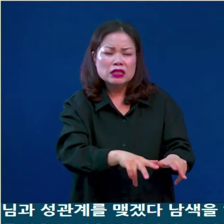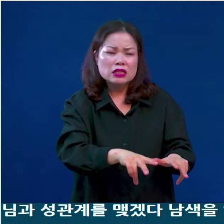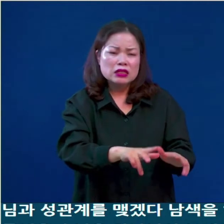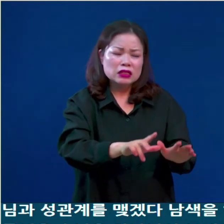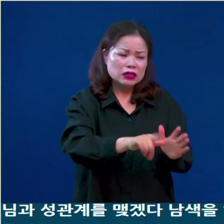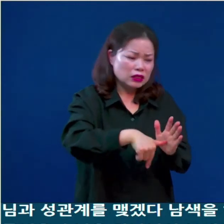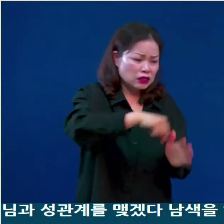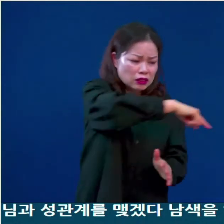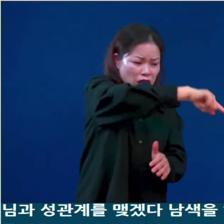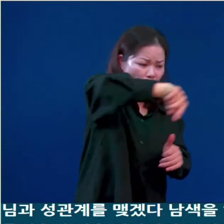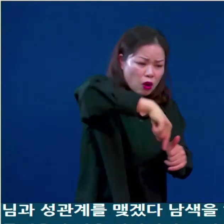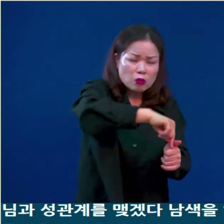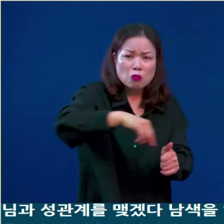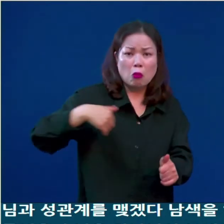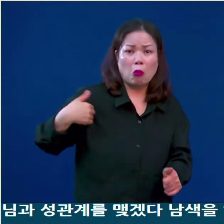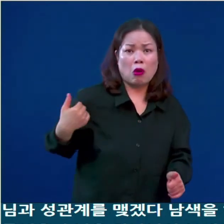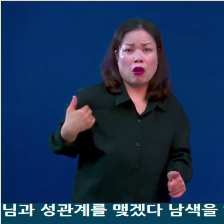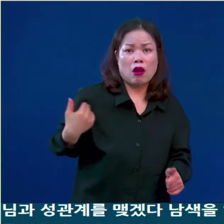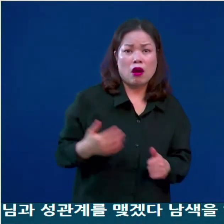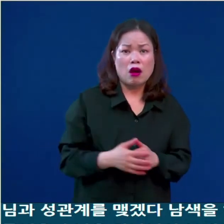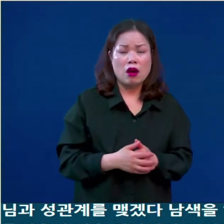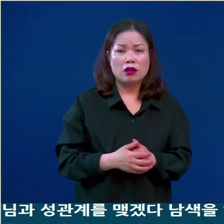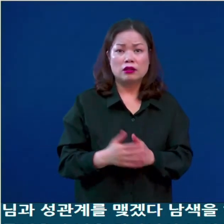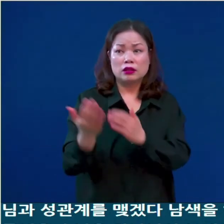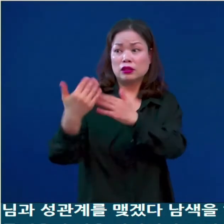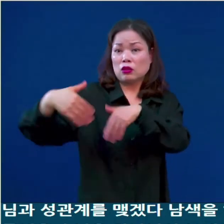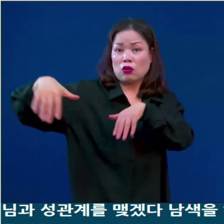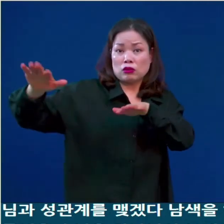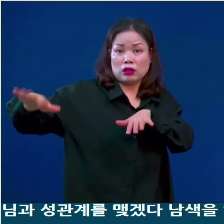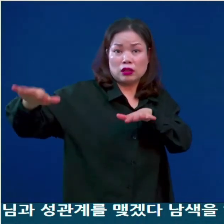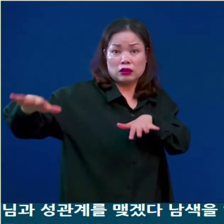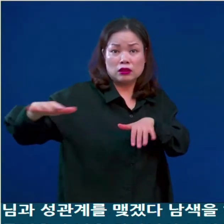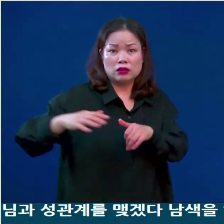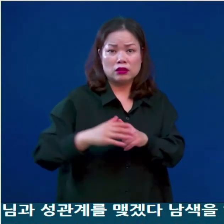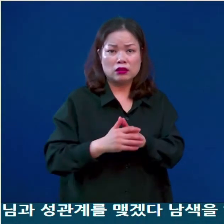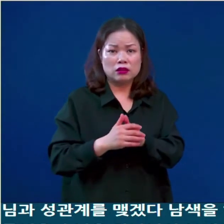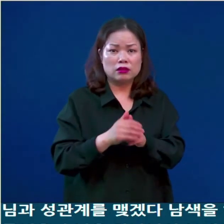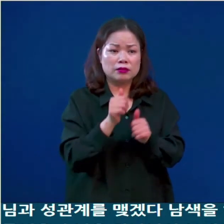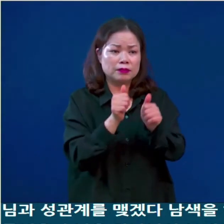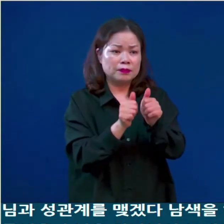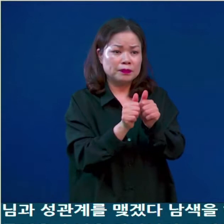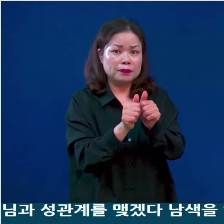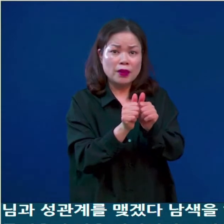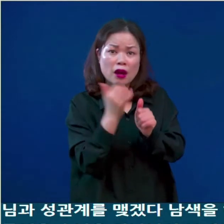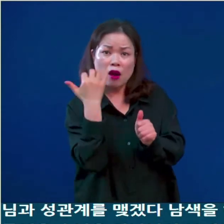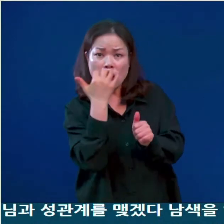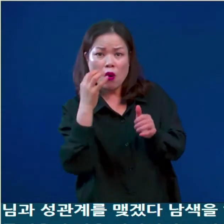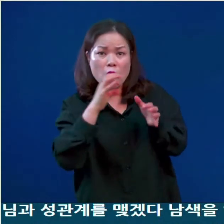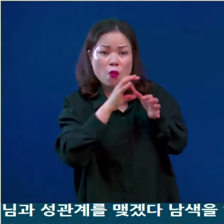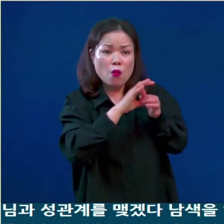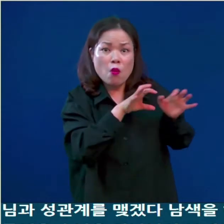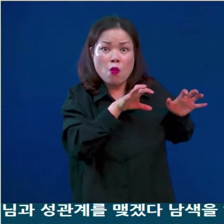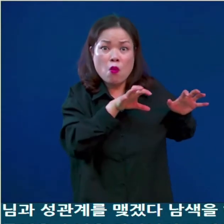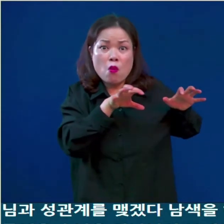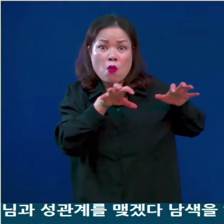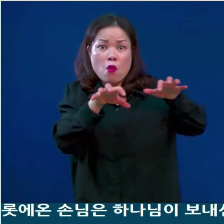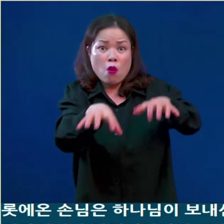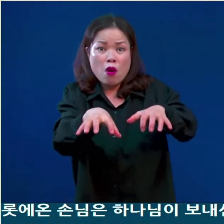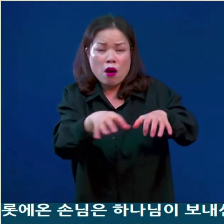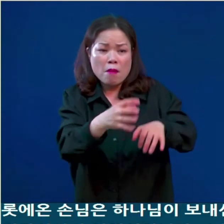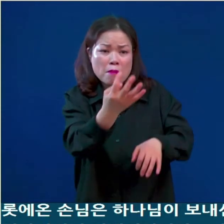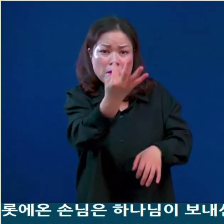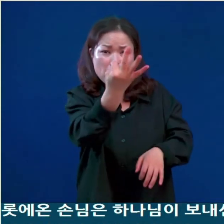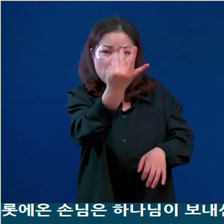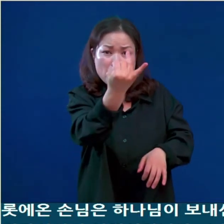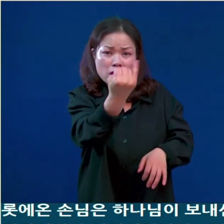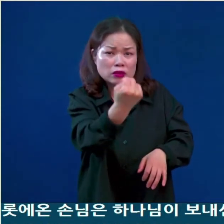어떻게 돌아가는지도 모르고 그 천사들과 성관계를 맺겠다라고 몰려듭니다. 몇